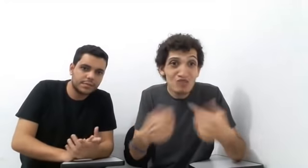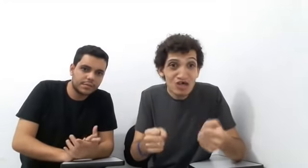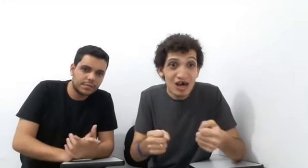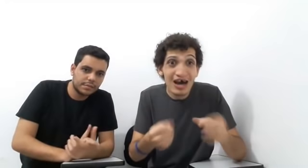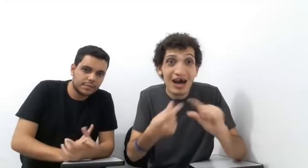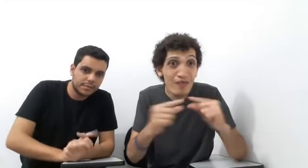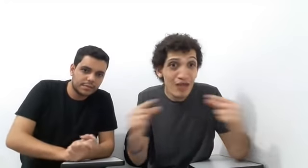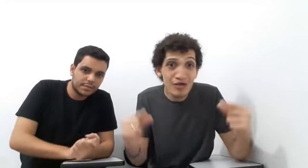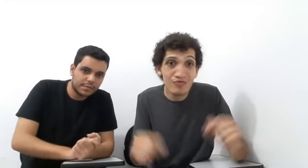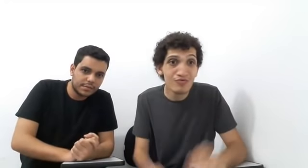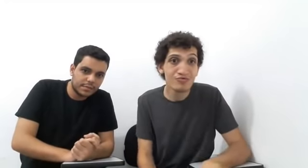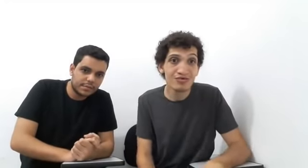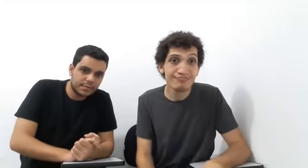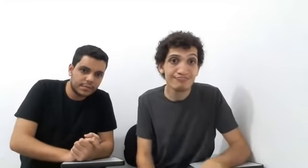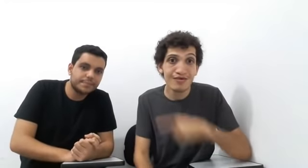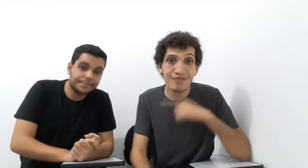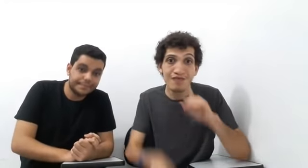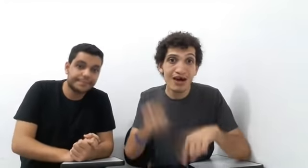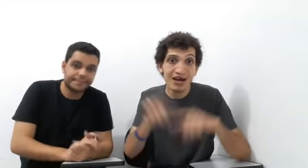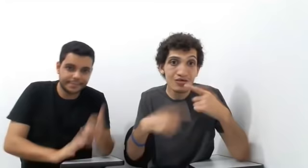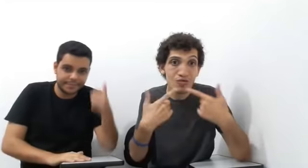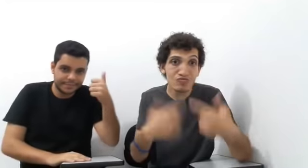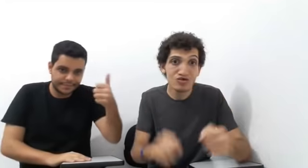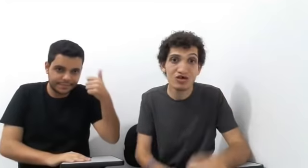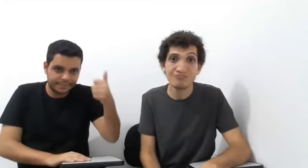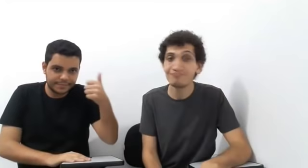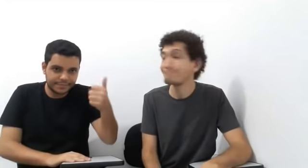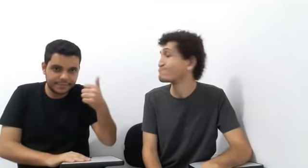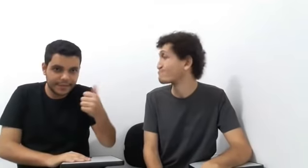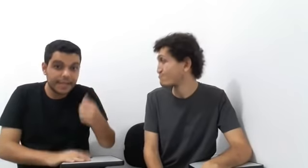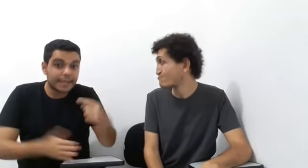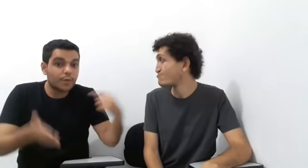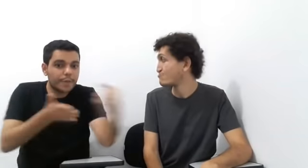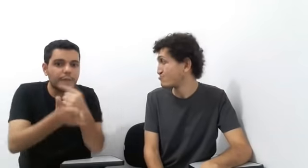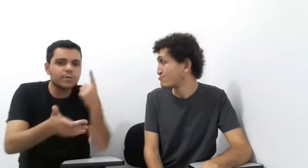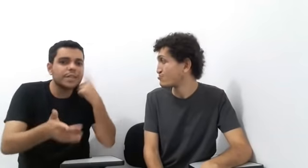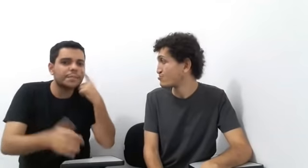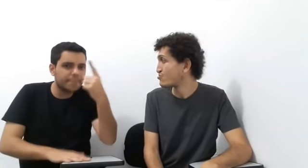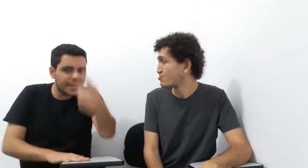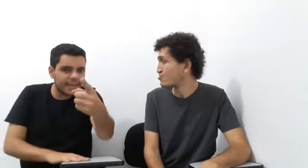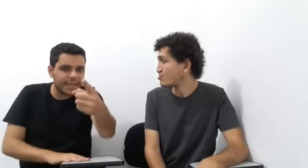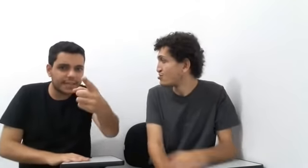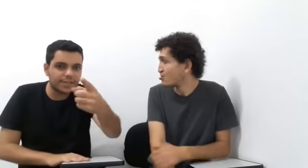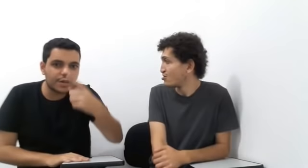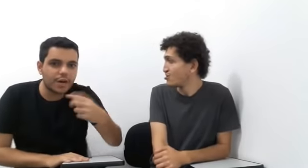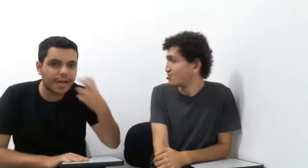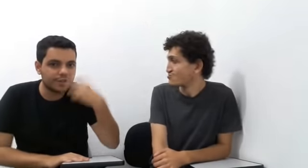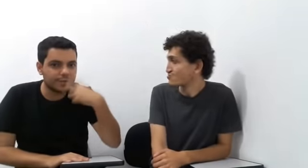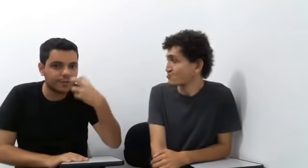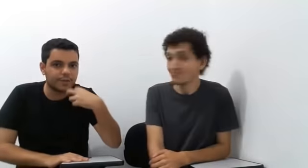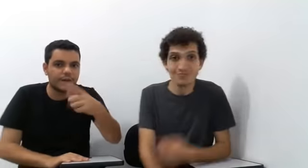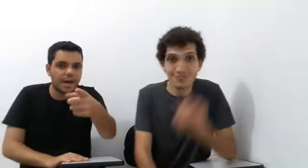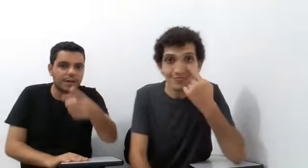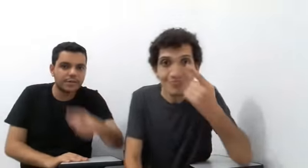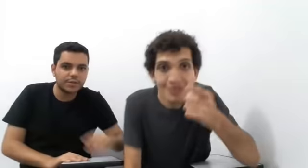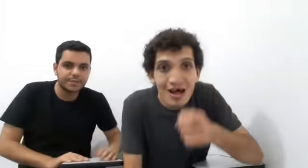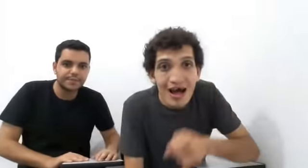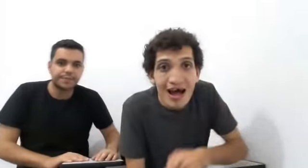linguística até na estrutura, tem variação linguística. Tem uma pergunta também bem interessante, dá uma olhadinha, professor Carlos.